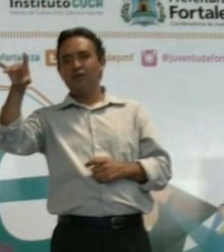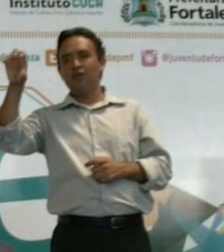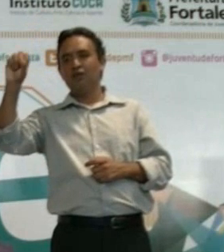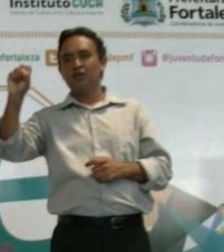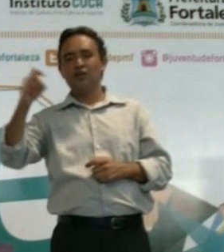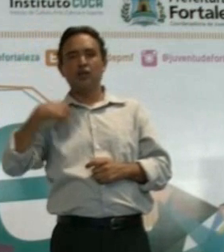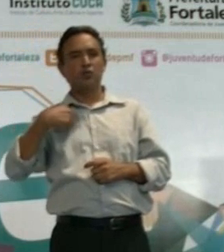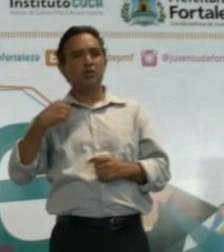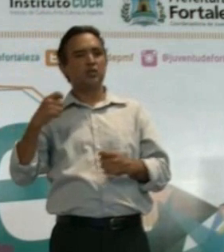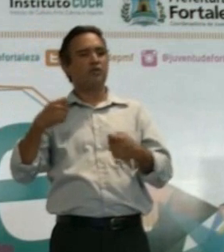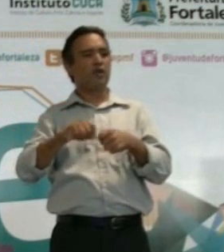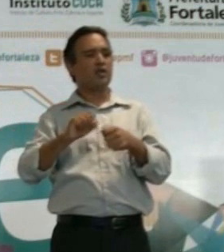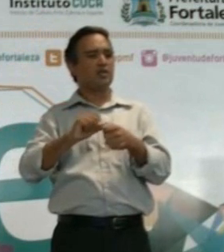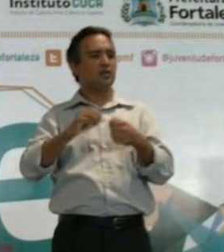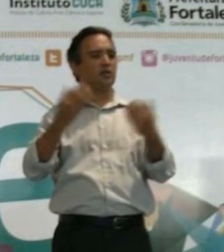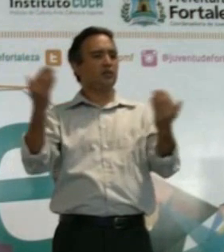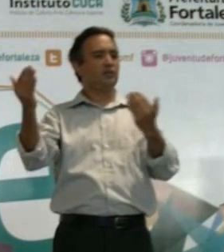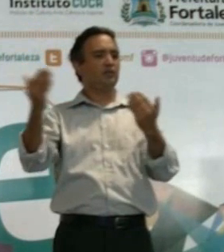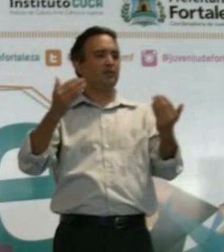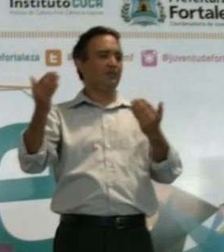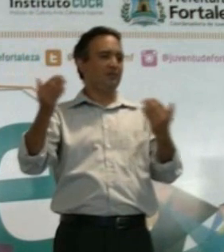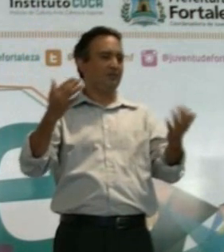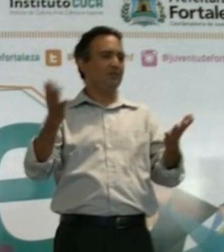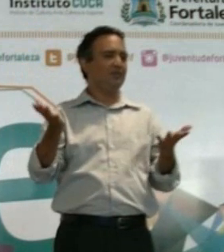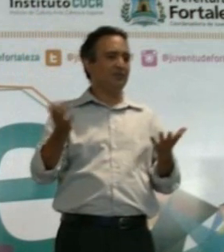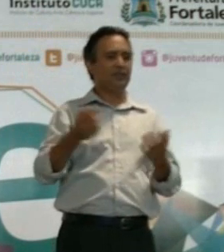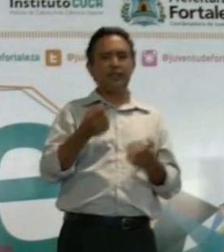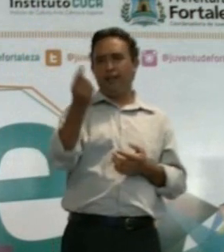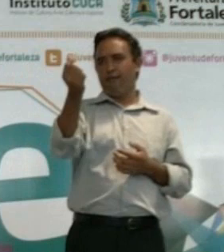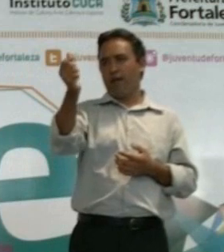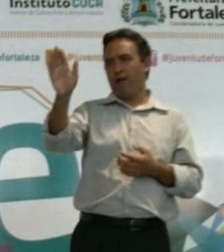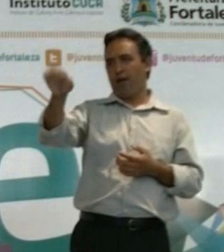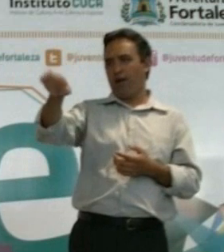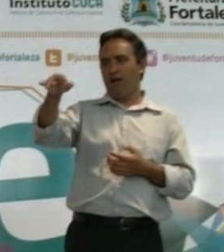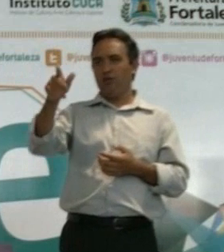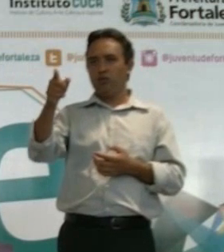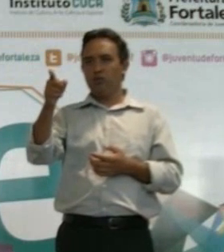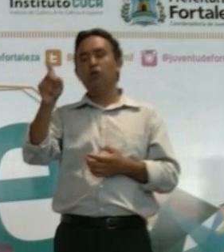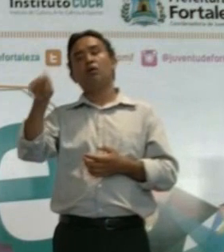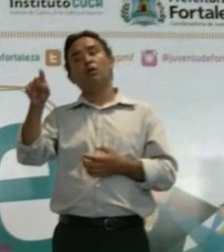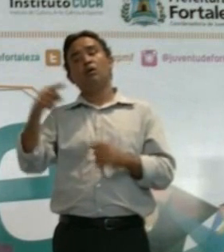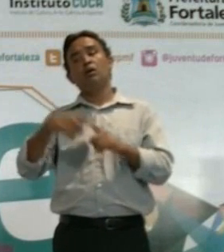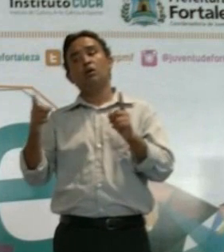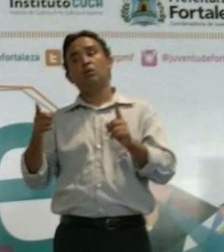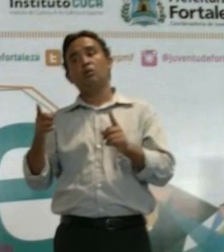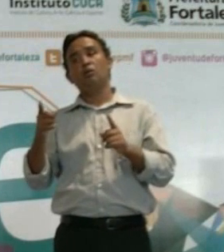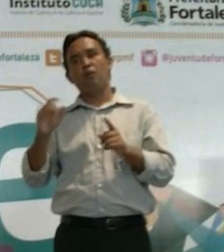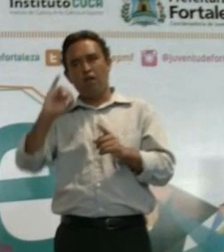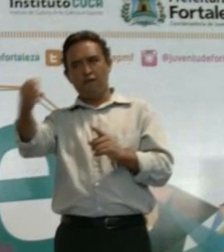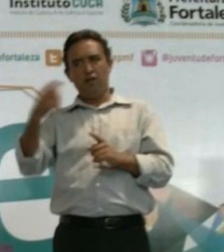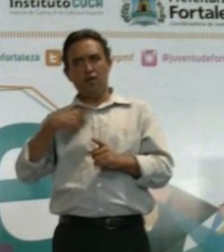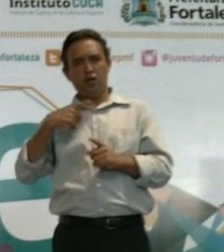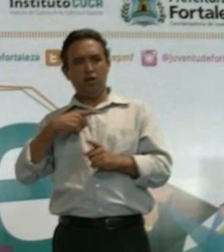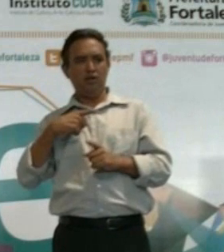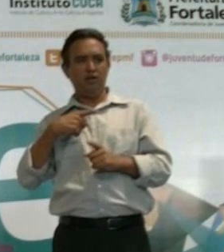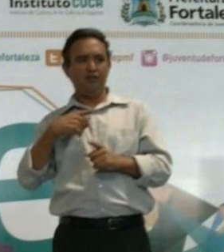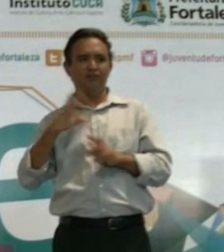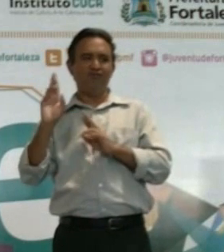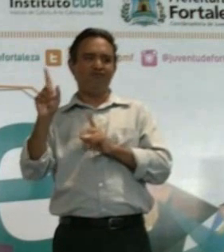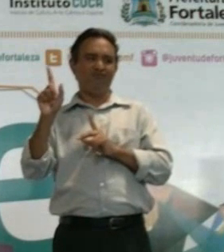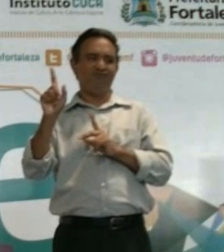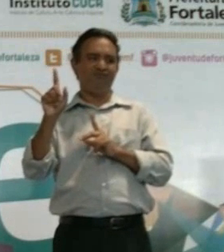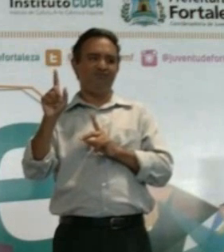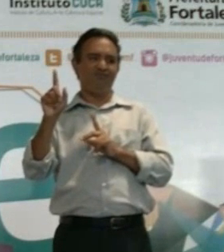tenho que fazer uma comparação. Não posso mais dizer que esse é mais barato. Mais barato ele é. Mas será que é mais vantagem? Essa é a